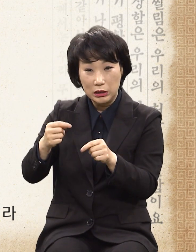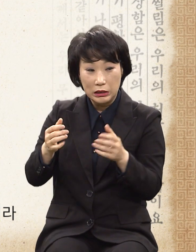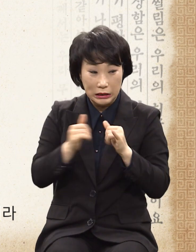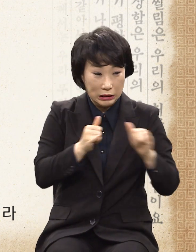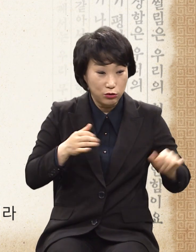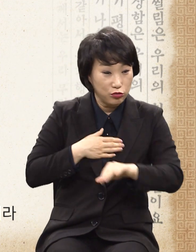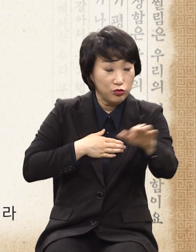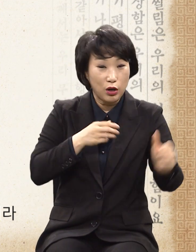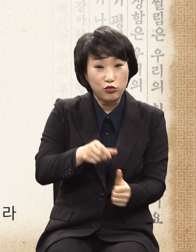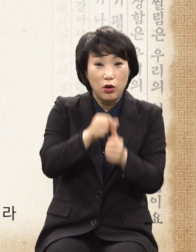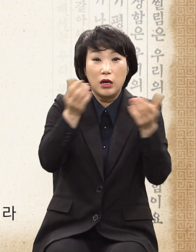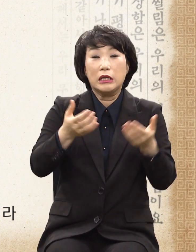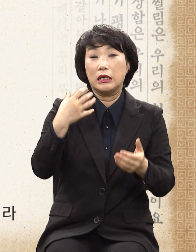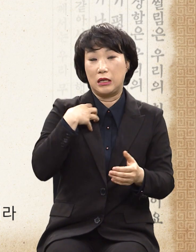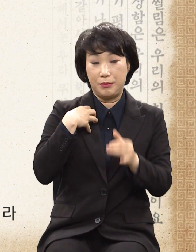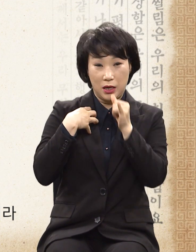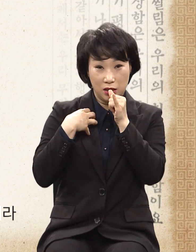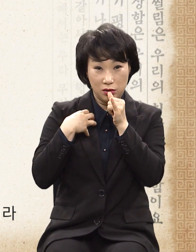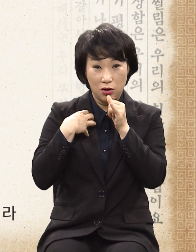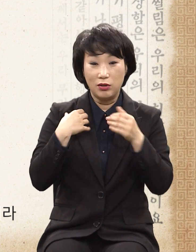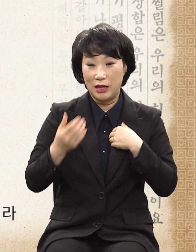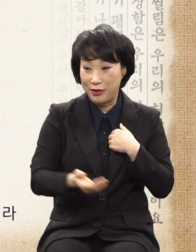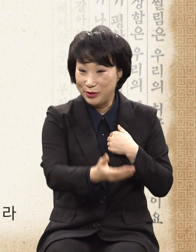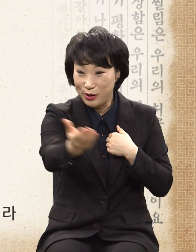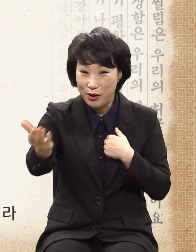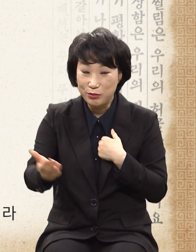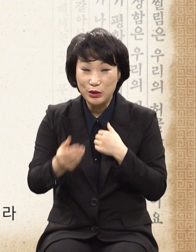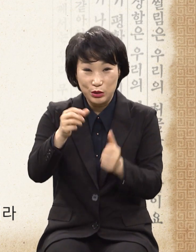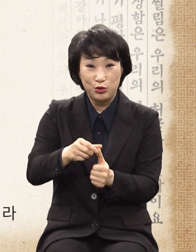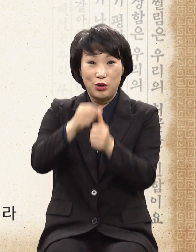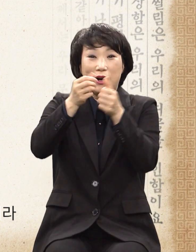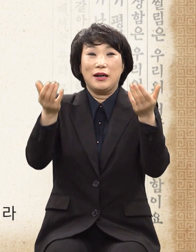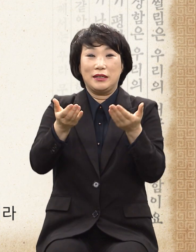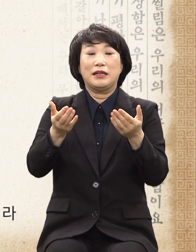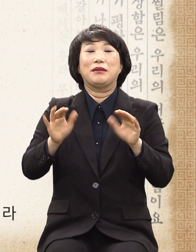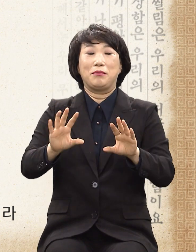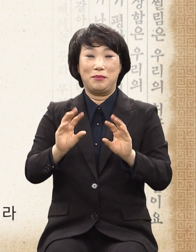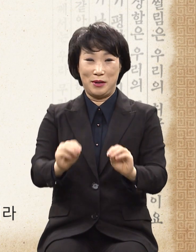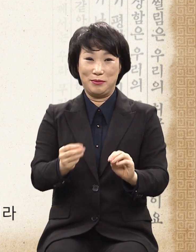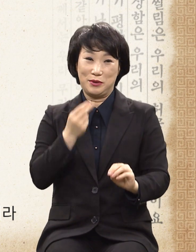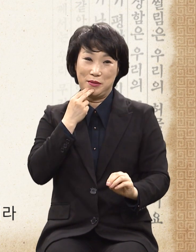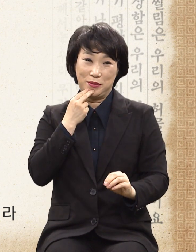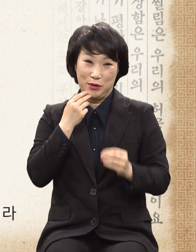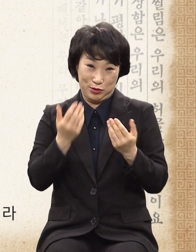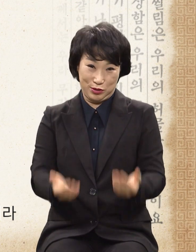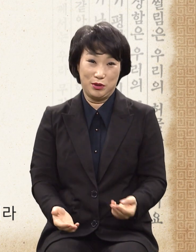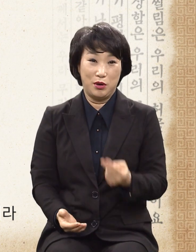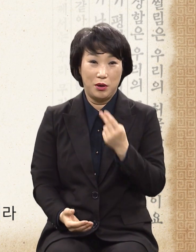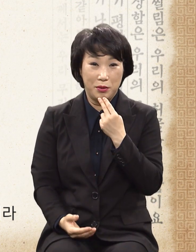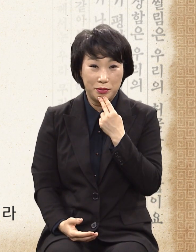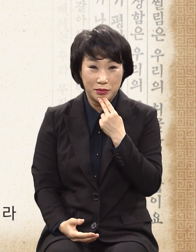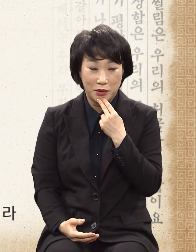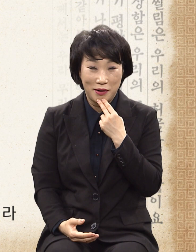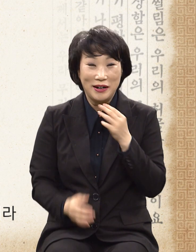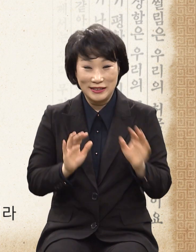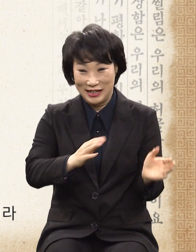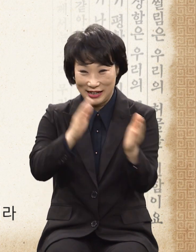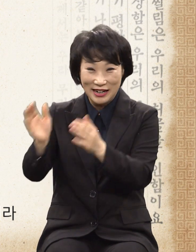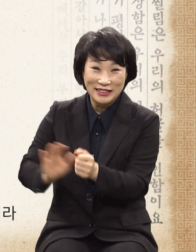인류 구원 사역을 이루는 것이요 나와 여러분을 살리는 일에 쉬지 않으신다 이 말입니다.